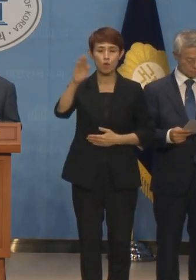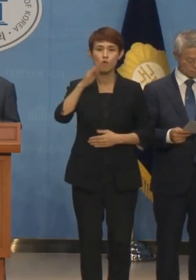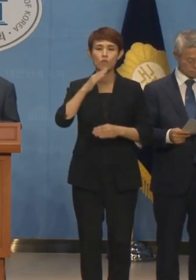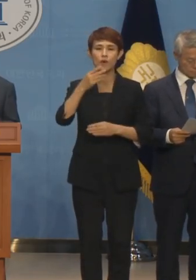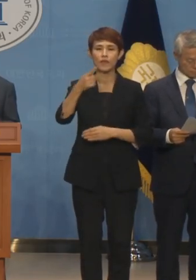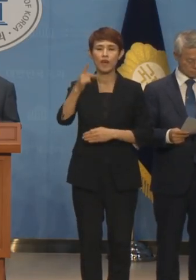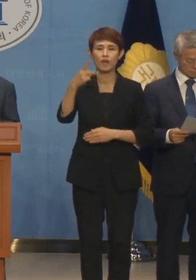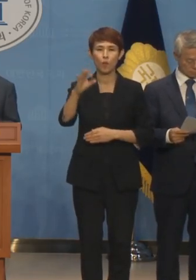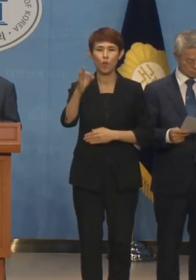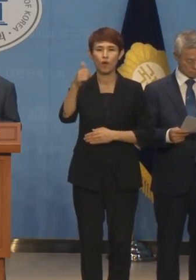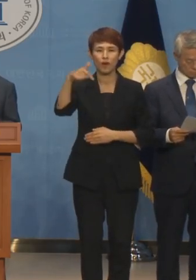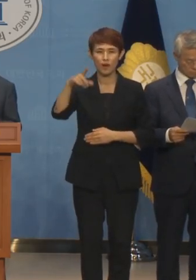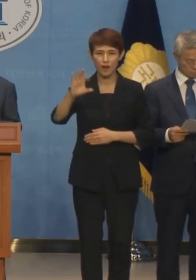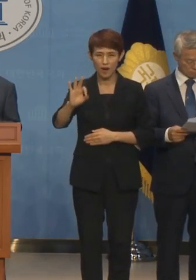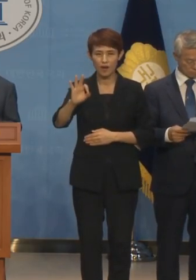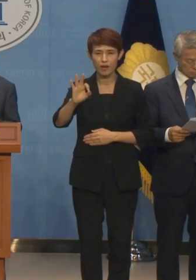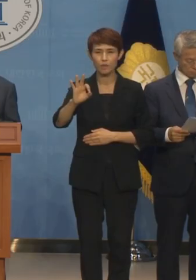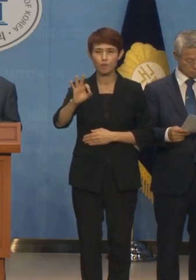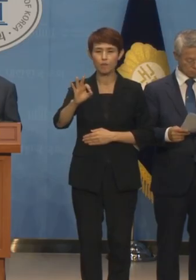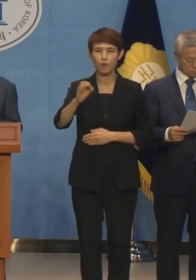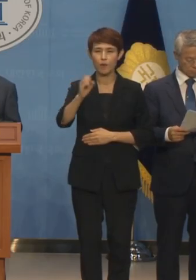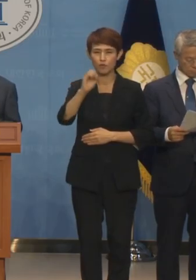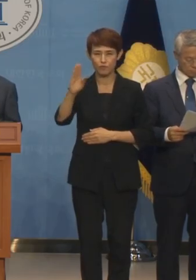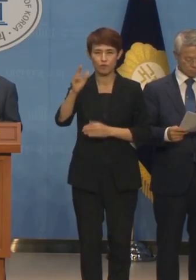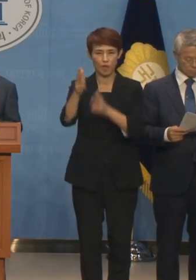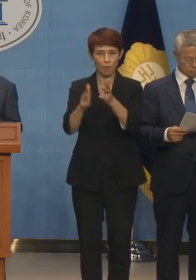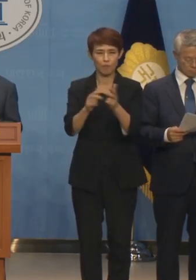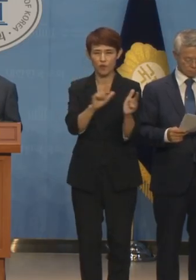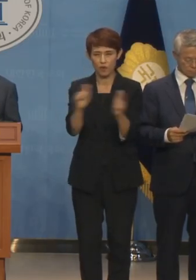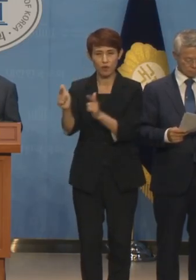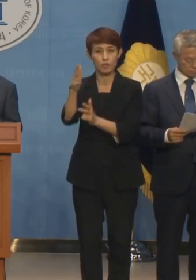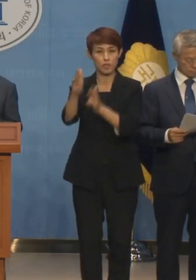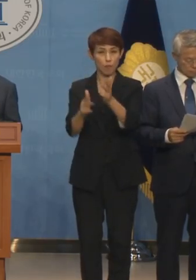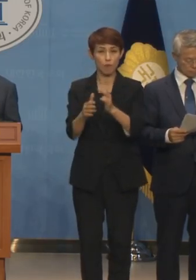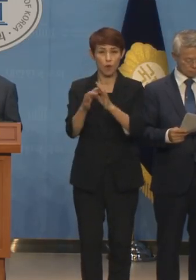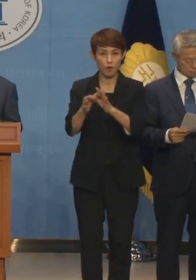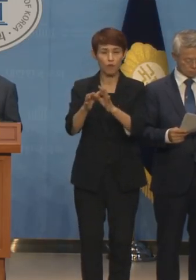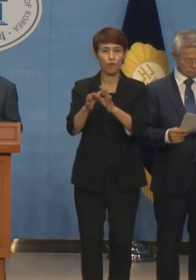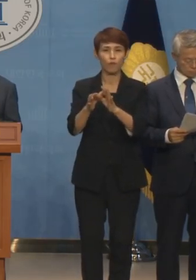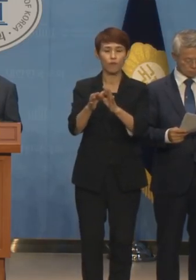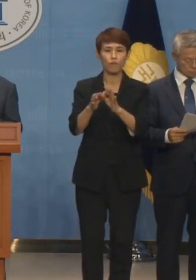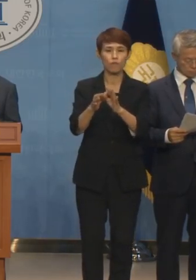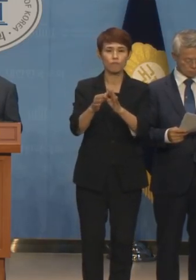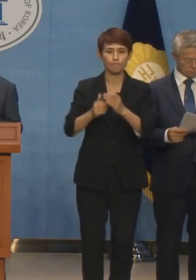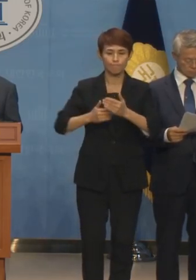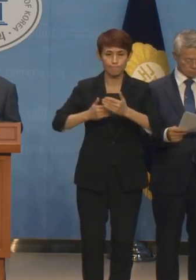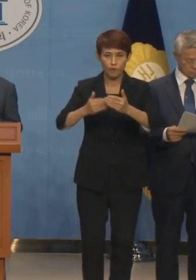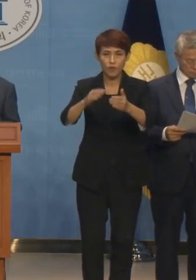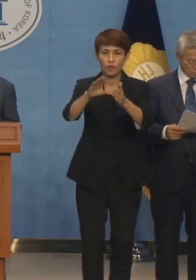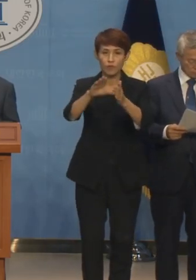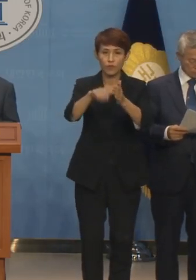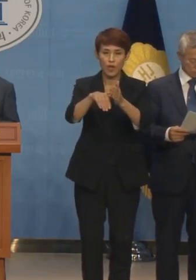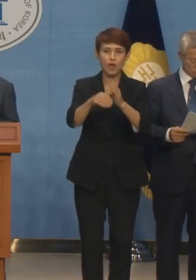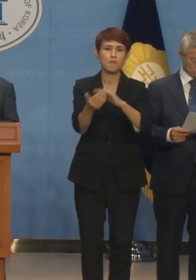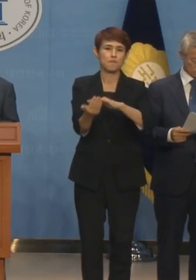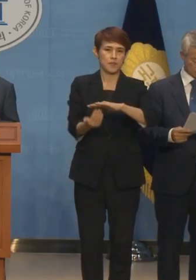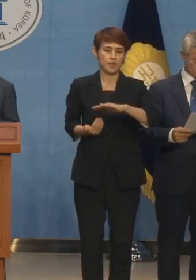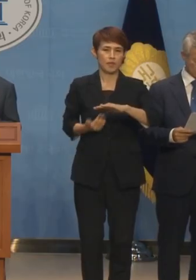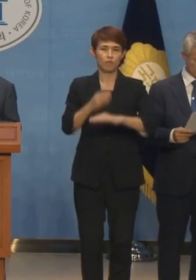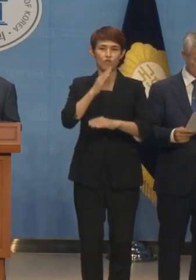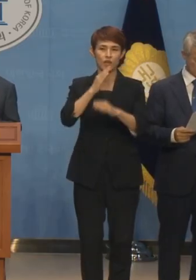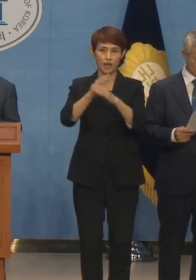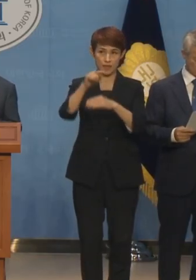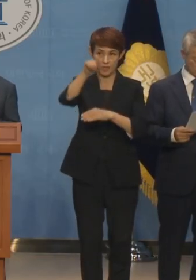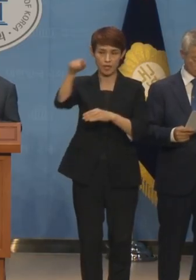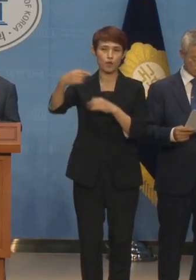대동강 맥주 사업, CH 사업 등 북한 관련 여러 사업들을 추진하면서 미리 북한